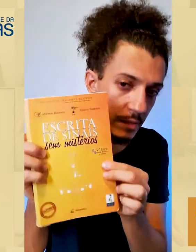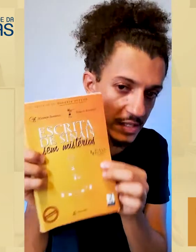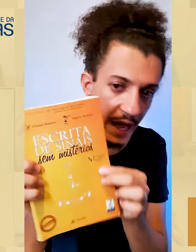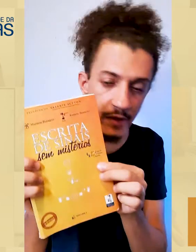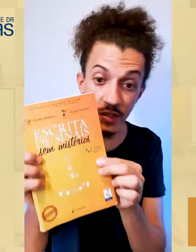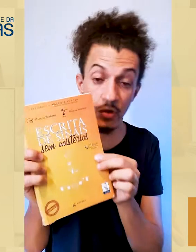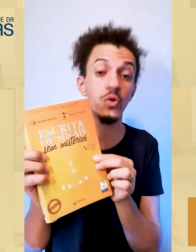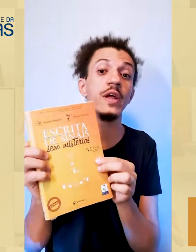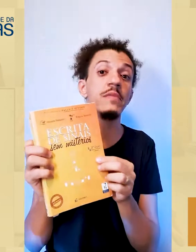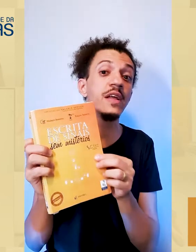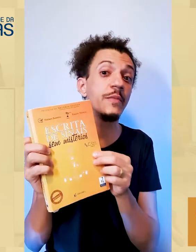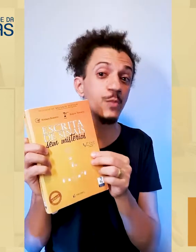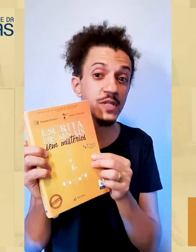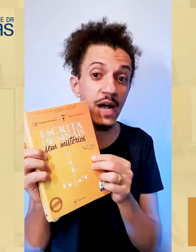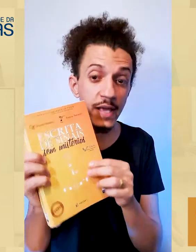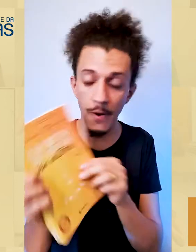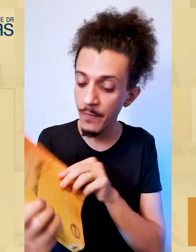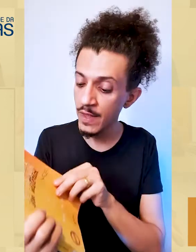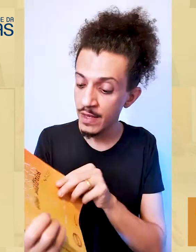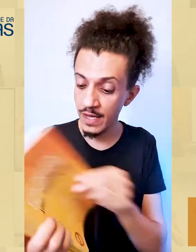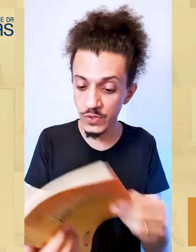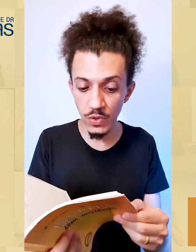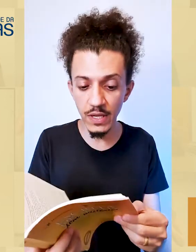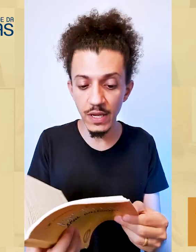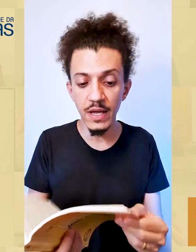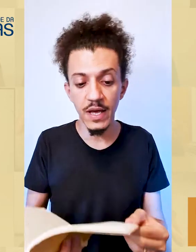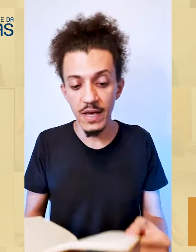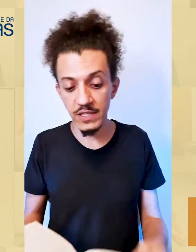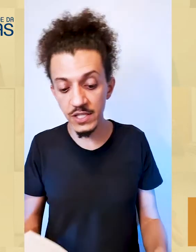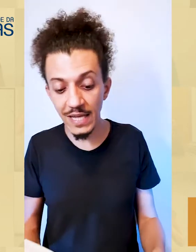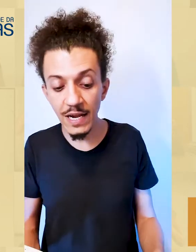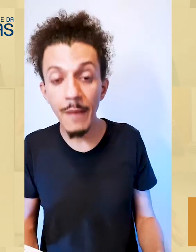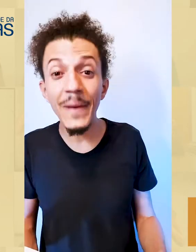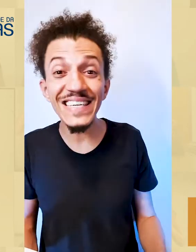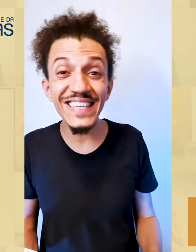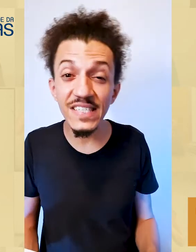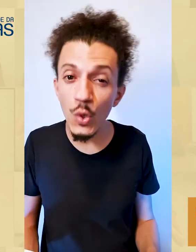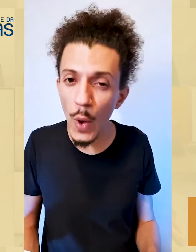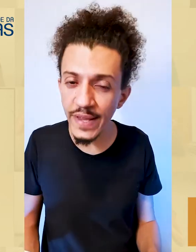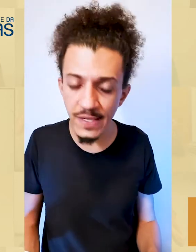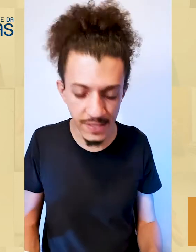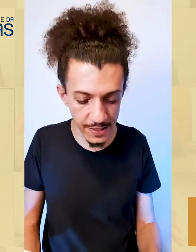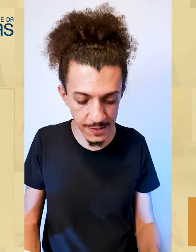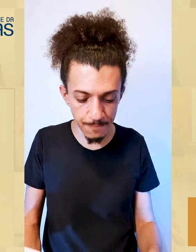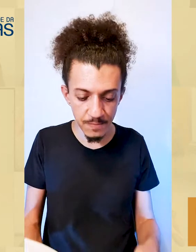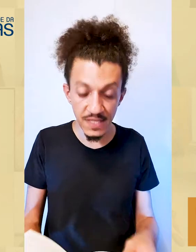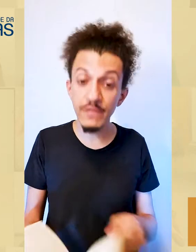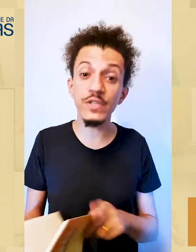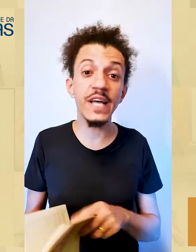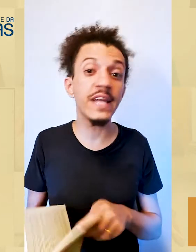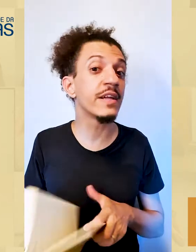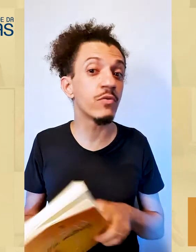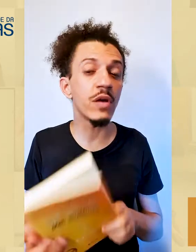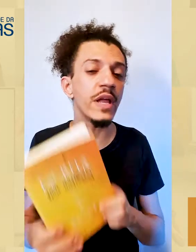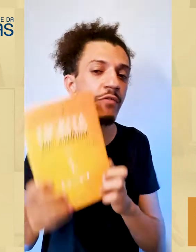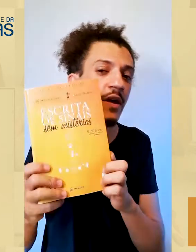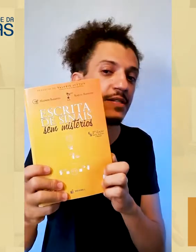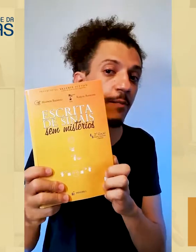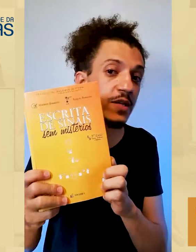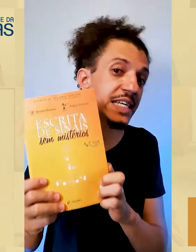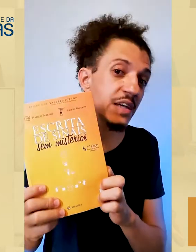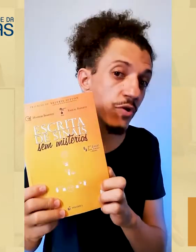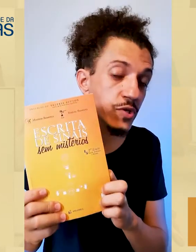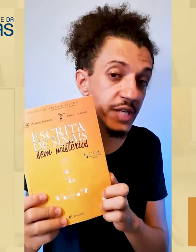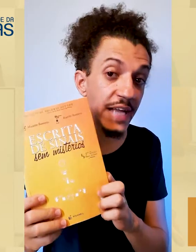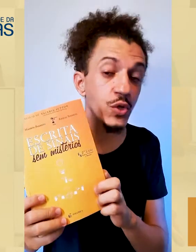Sinais Sem Mistérios, de autoria minha e da minha esposa Raquel, que é surda. A gente está ali na página 56. Se você ainda não tem o livro, você